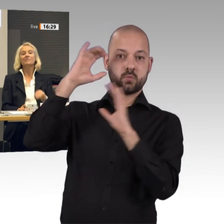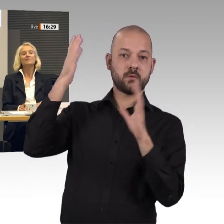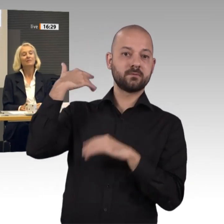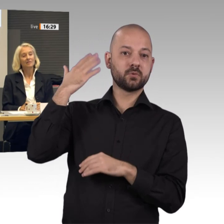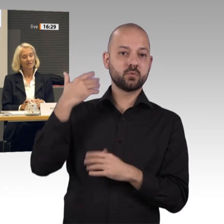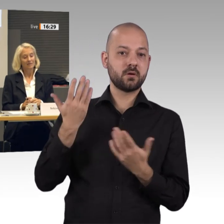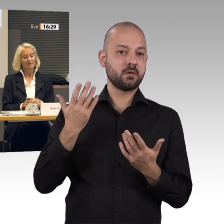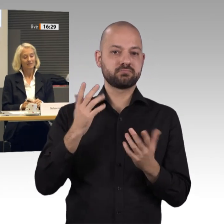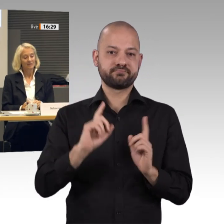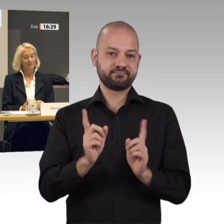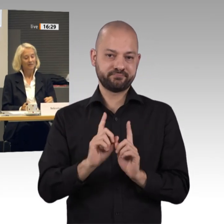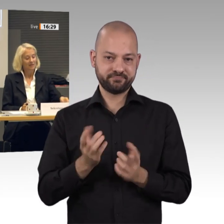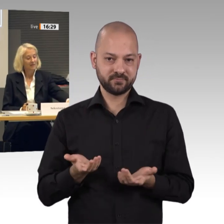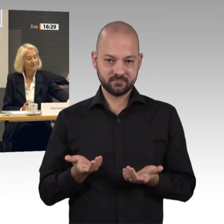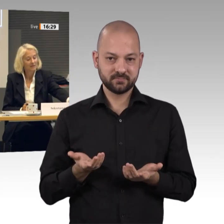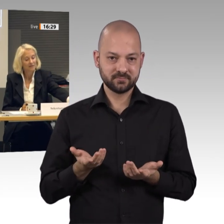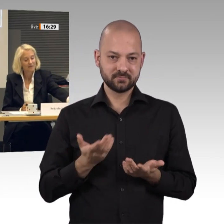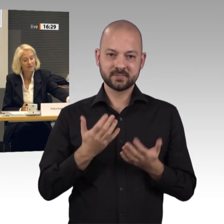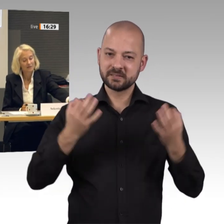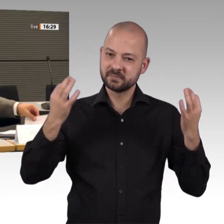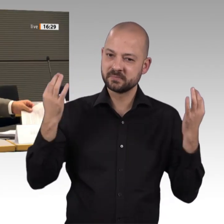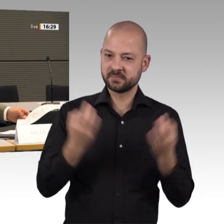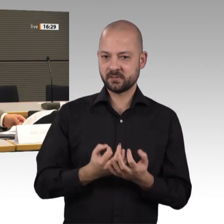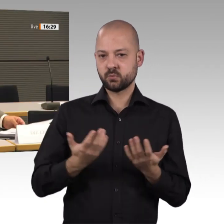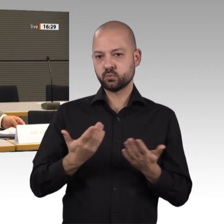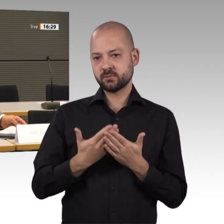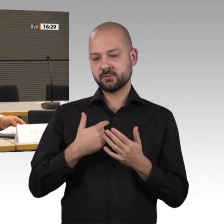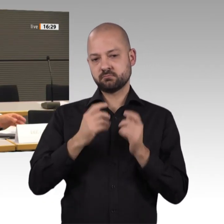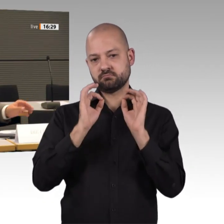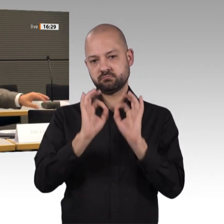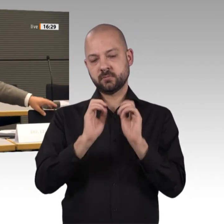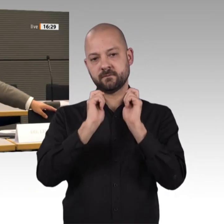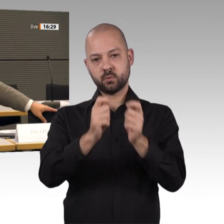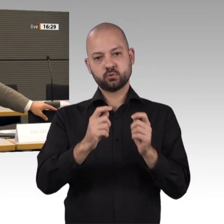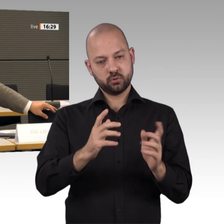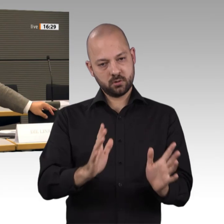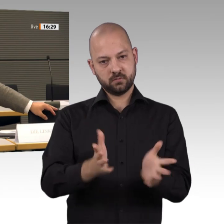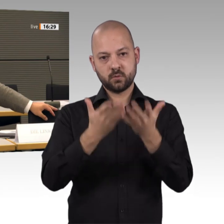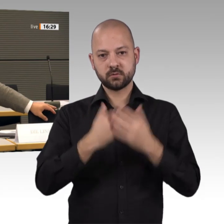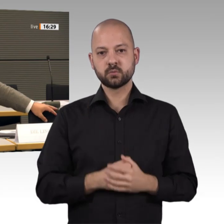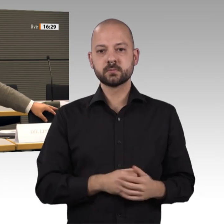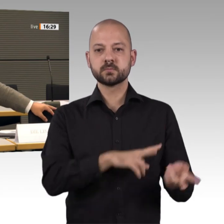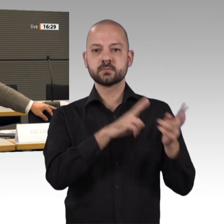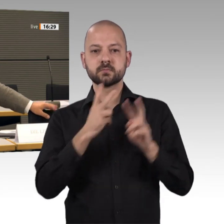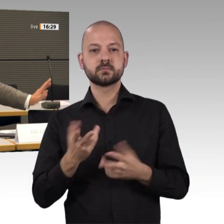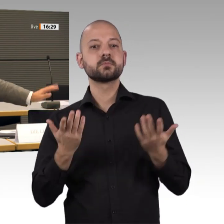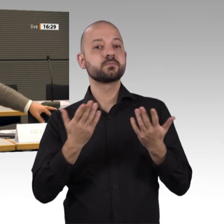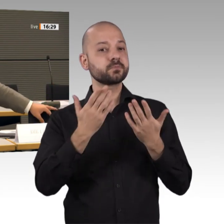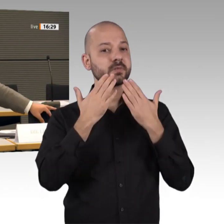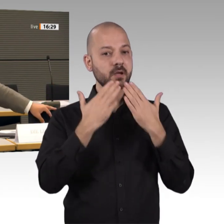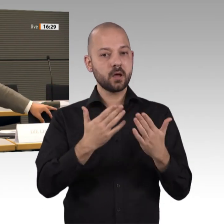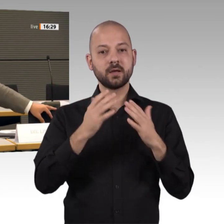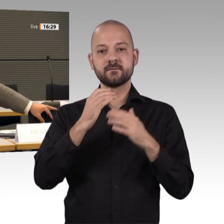Vielen Dank, Herr Vorsitzender. Auch hier geht meine Frage an Herrn Hieb. Herr Hieb, Bei welchen Regelungen sehen Sie denn noch Handlungsbedarf,